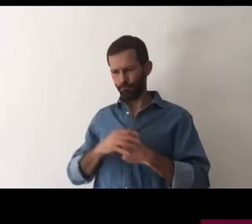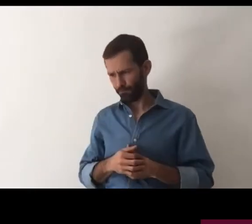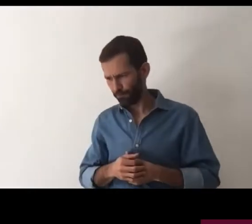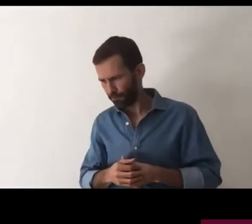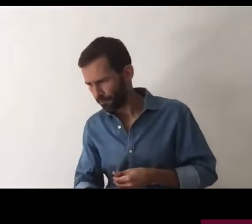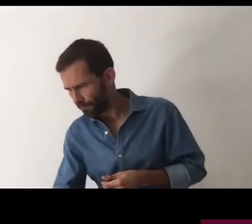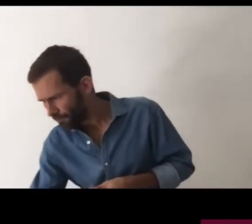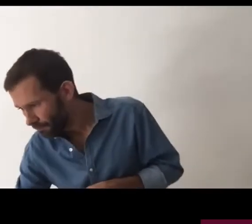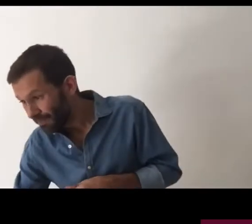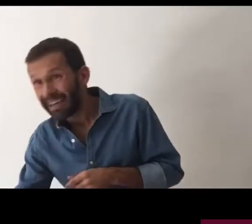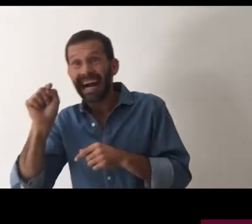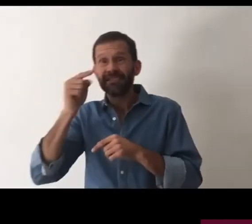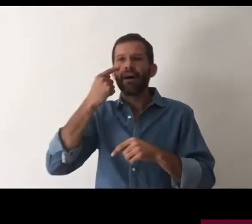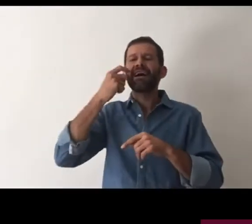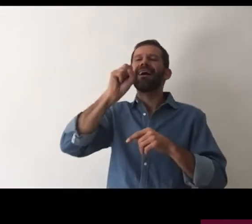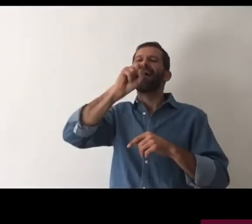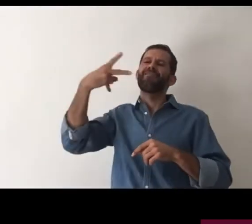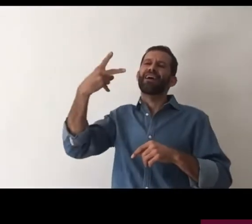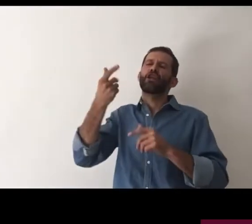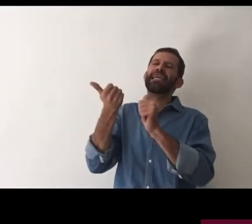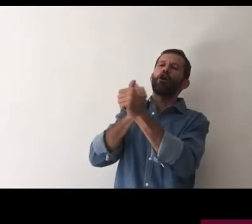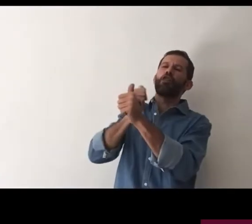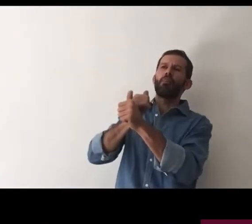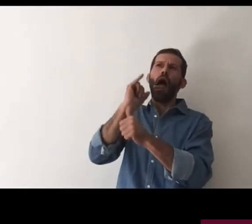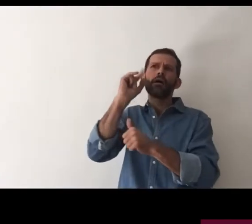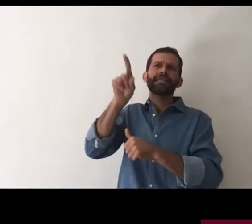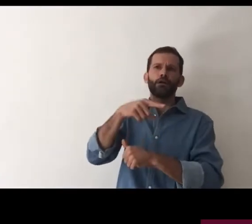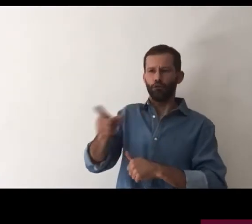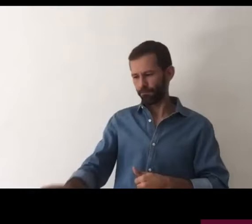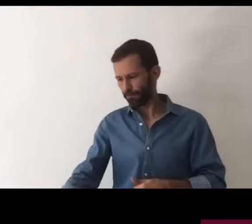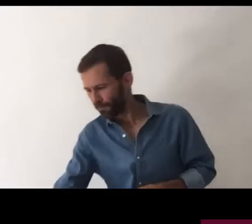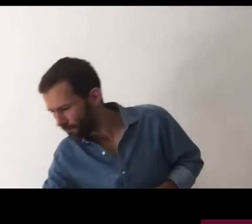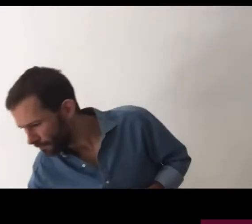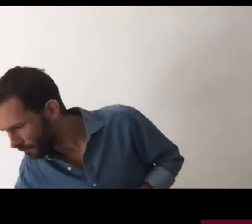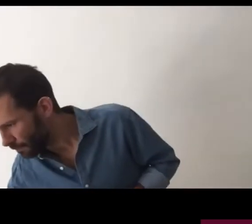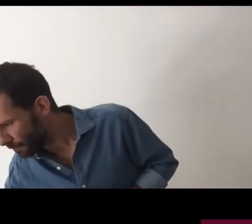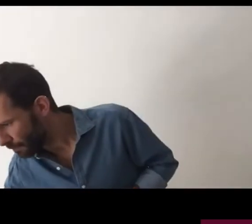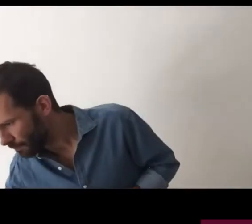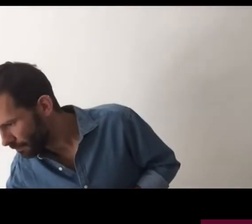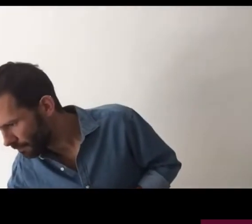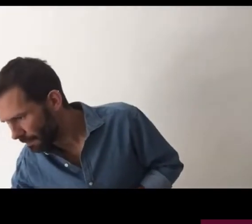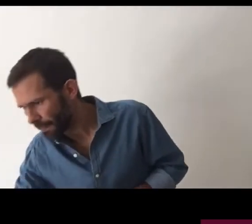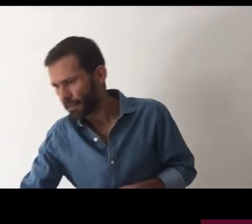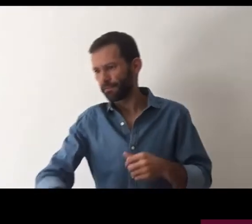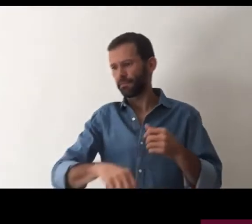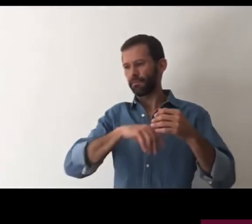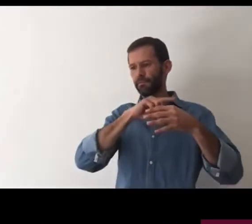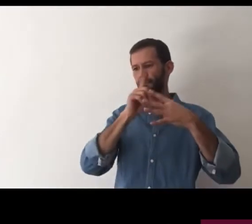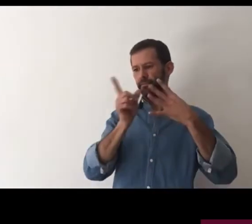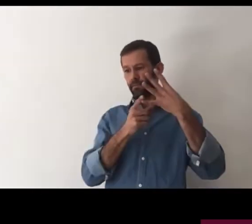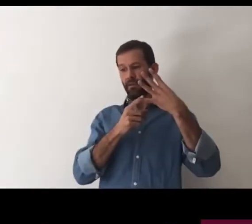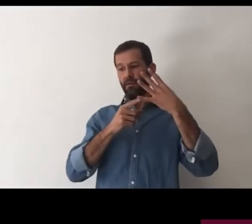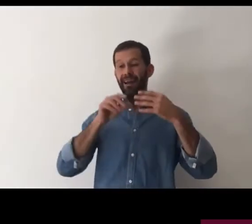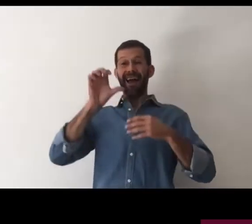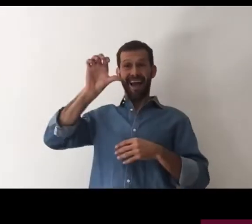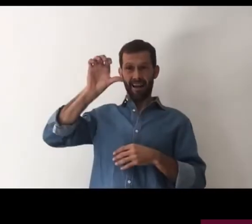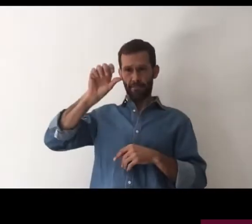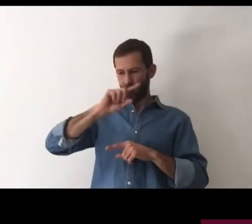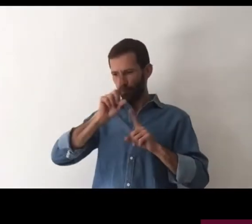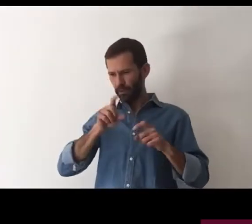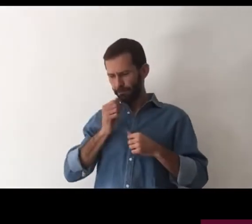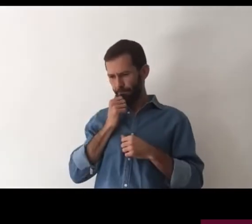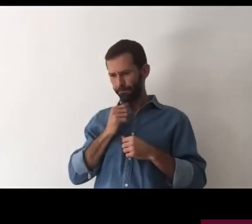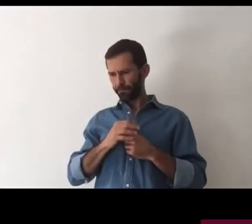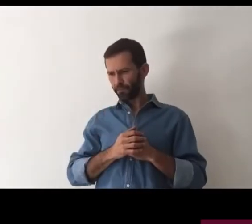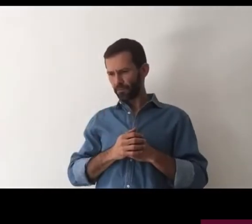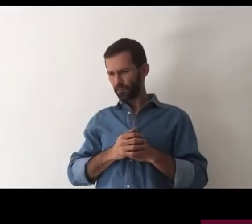¿ayuda a mejorar el aprendizaje cuando lo apoyamos de un signo concreto? Veremos a continuación los resultados y la respuesta a